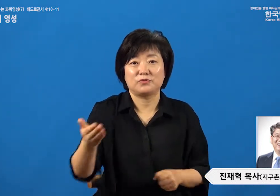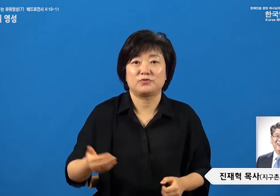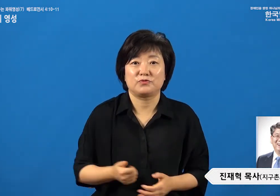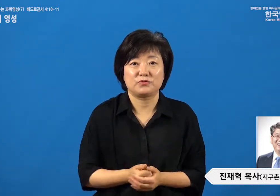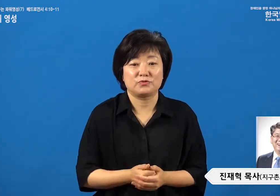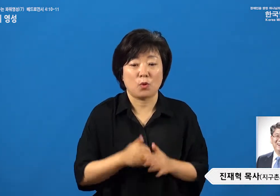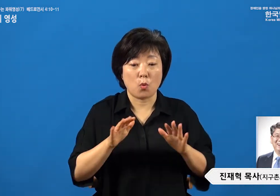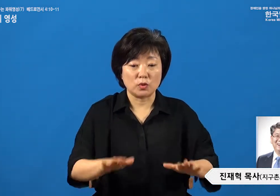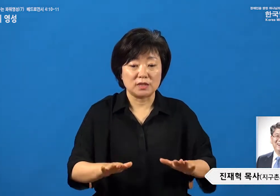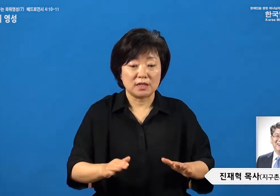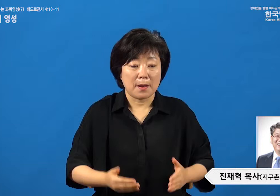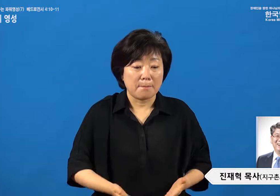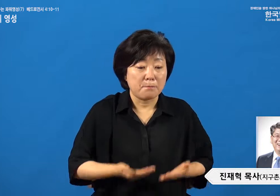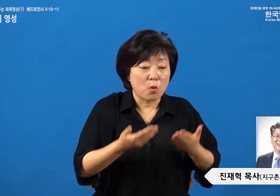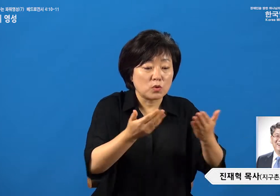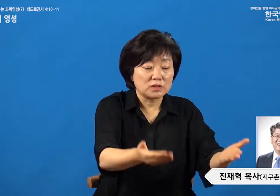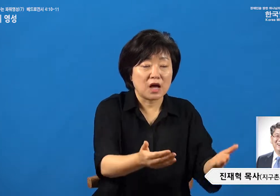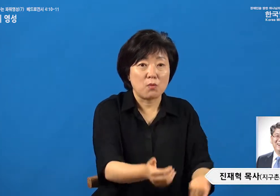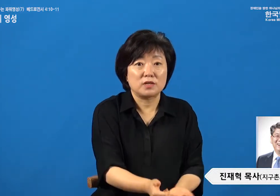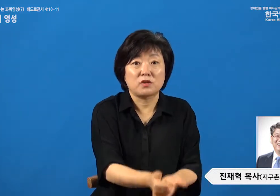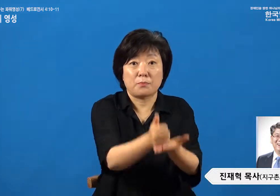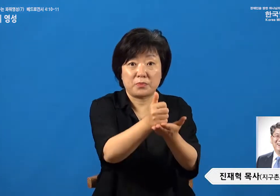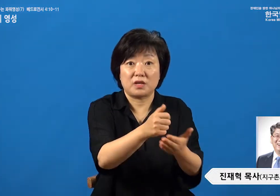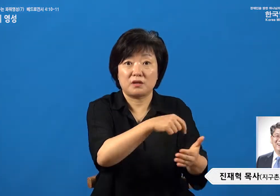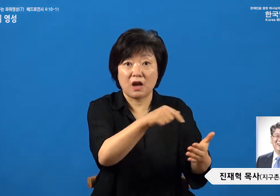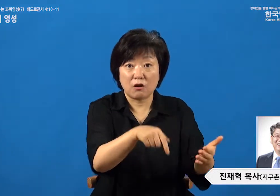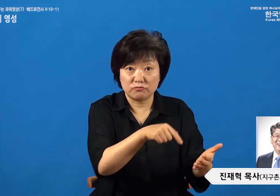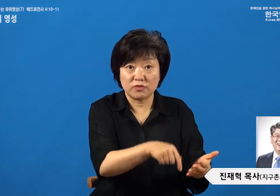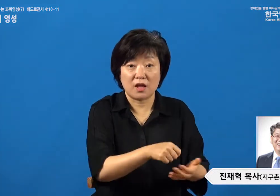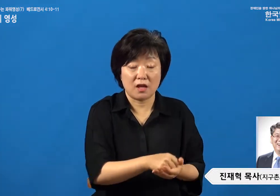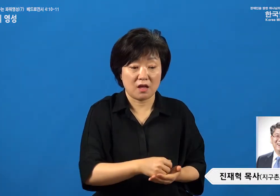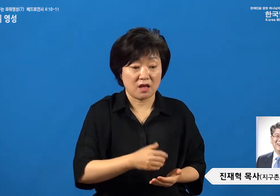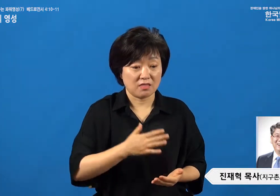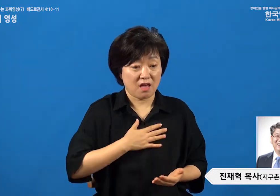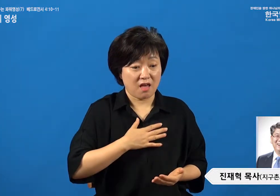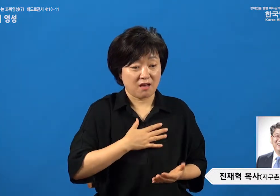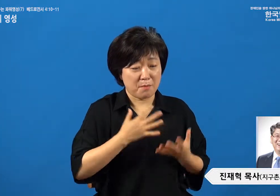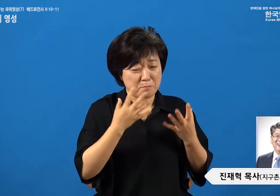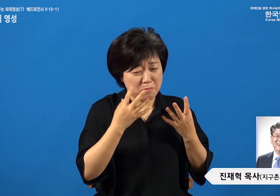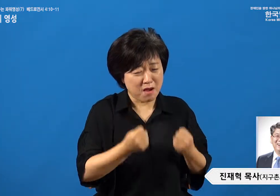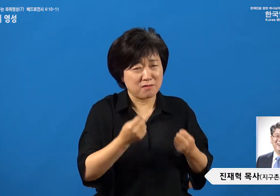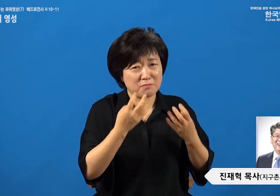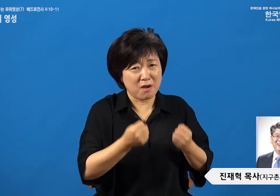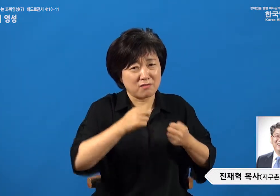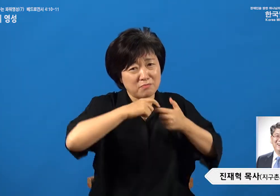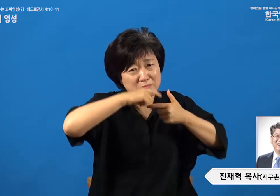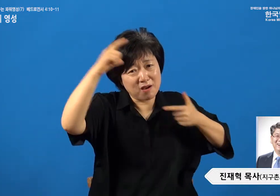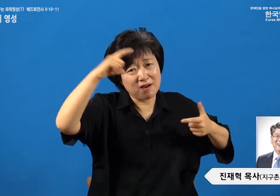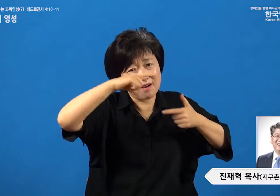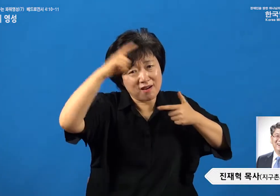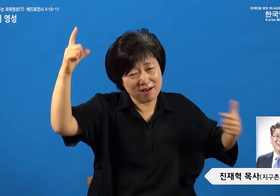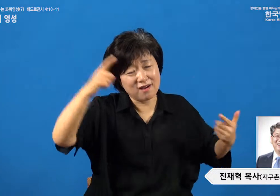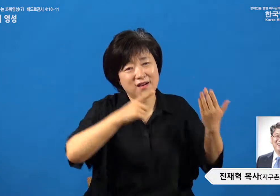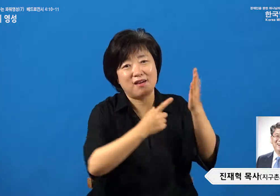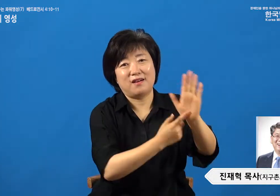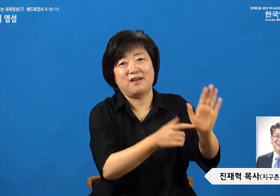사랑하는 여러분, 오늘 우리 봉사와 섬김 가운데 얼마나 내가 많이 들어가